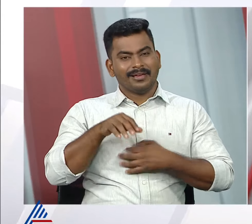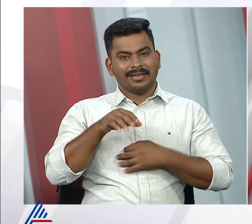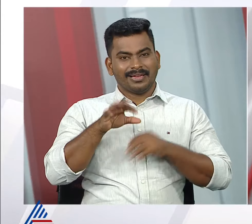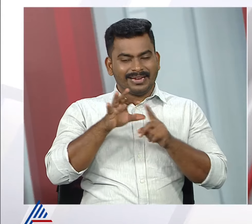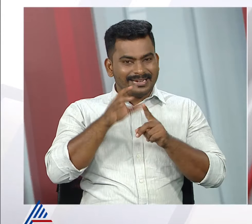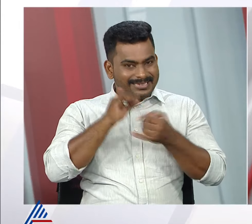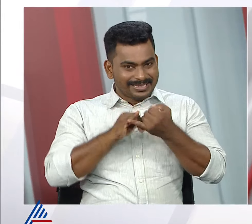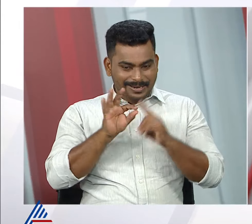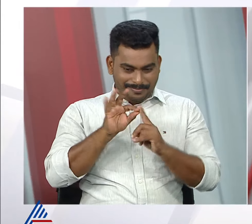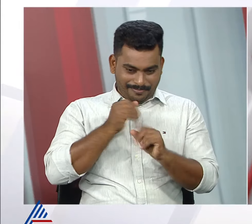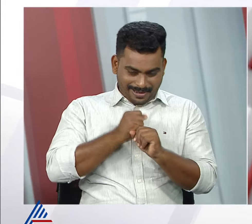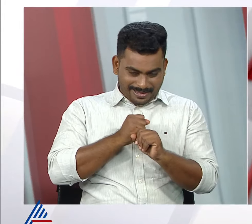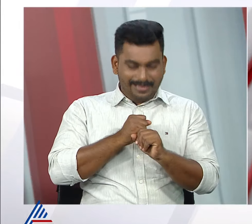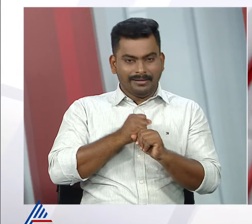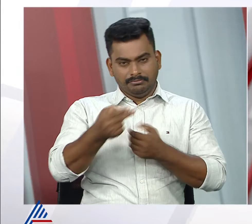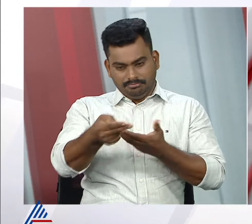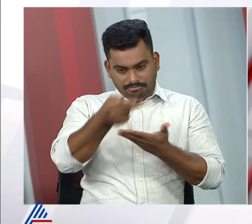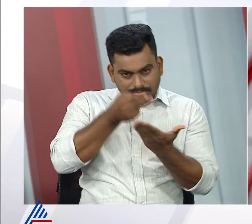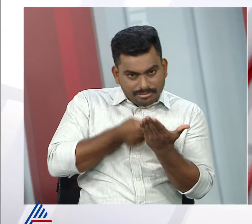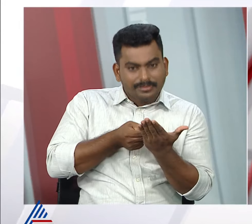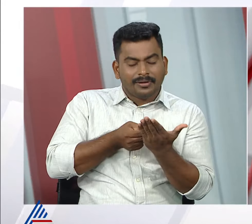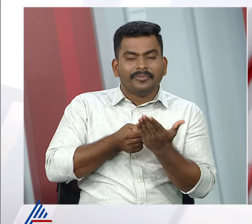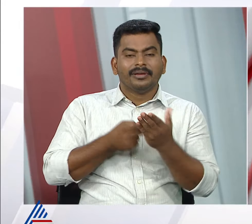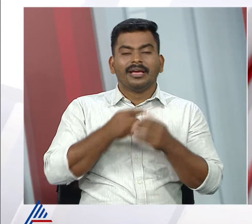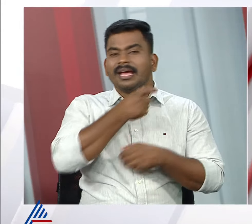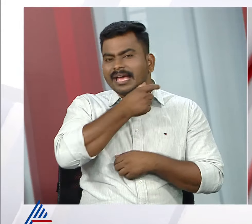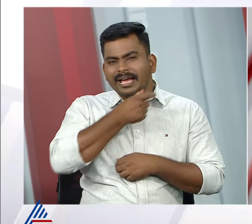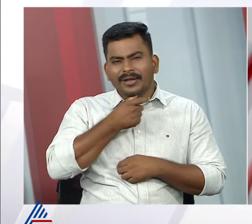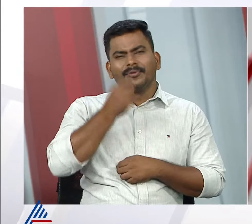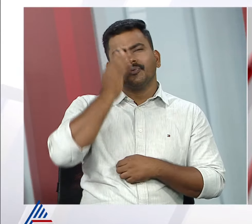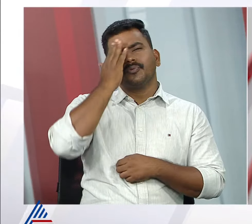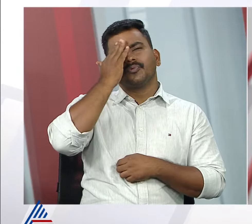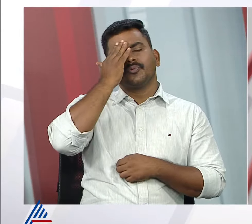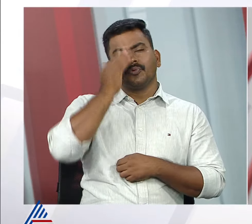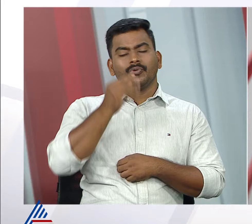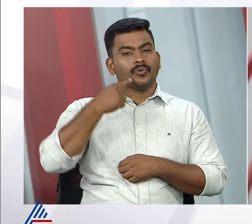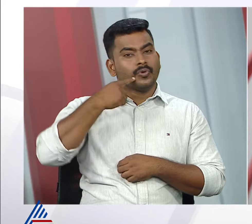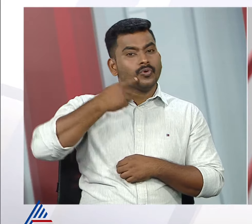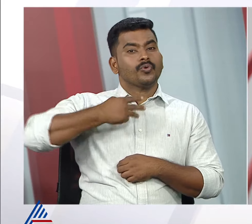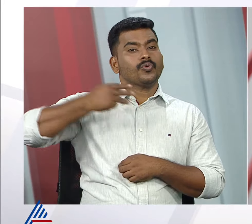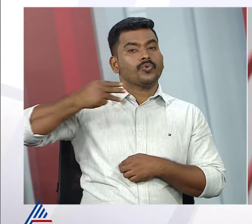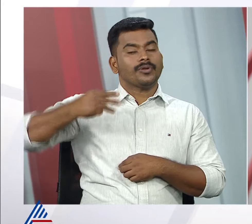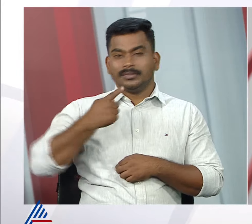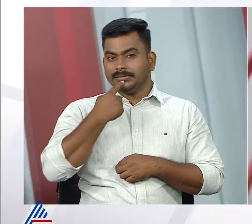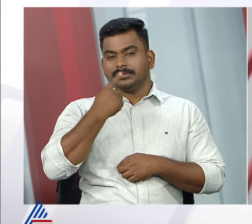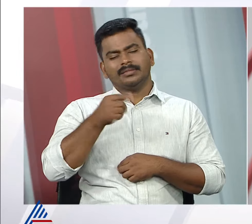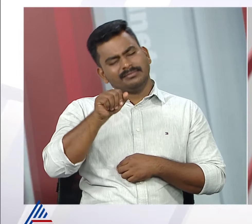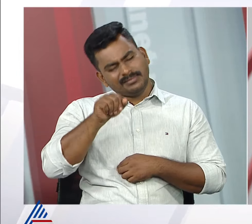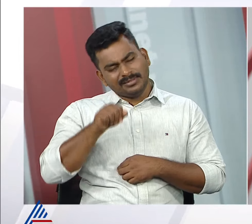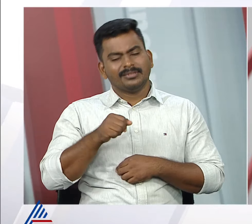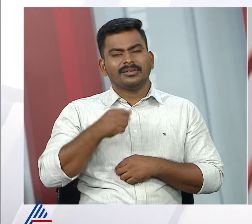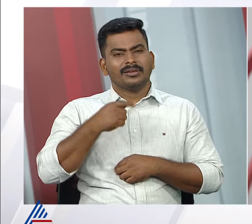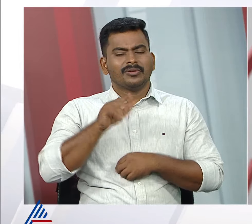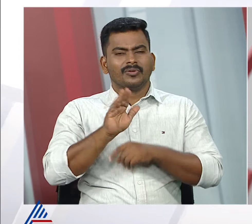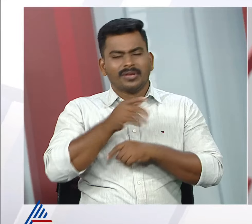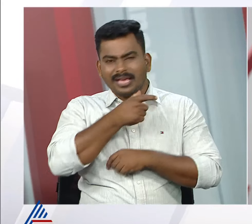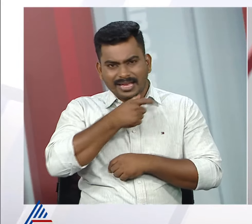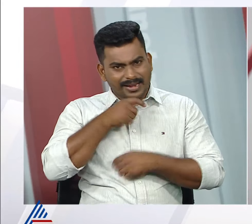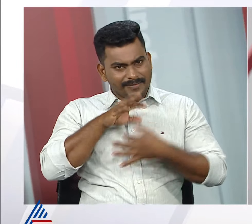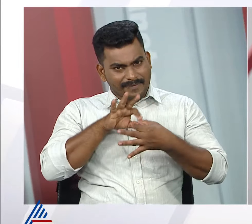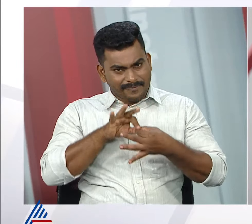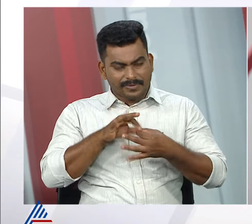രാഹുൽ മണലാഴി അപരനായി മത്സരിക്കുന്നതെന്നും കണ്ണാടി പഞ്ചായത്ത് യു ഡി എഫ് പ്രചാരണ സമിതി കൺവീനറായിട്ടുള്ള വിനേഷ് ഏഷ്യാനെറ്റ് ന്യൂസിനോട് പറഞ്ഞു.